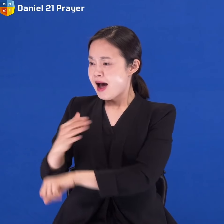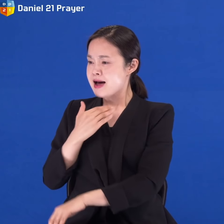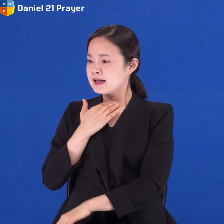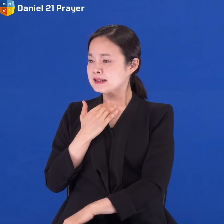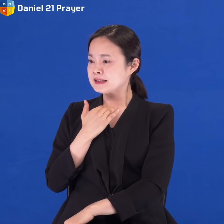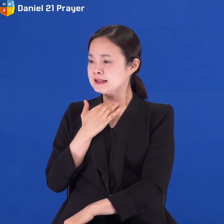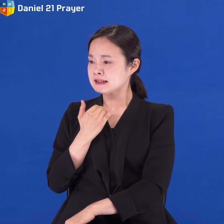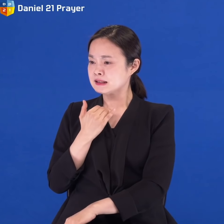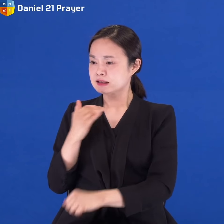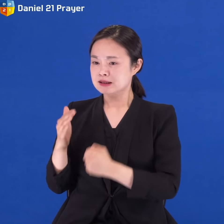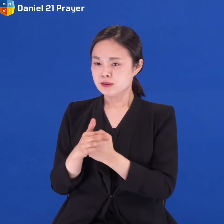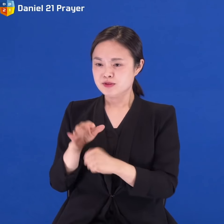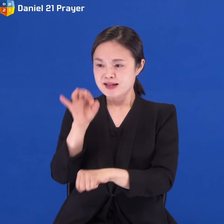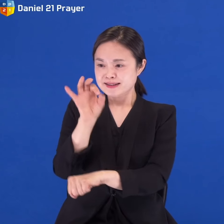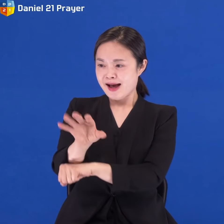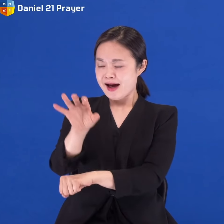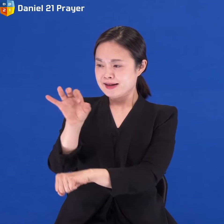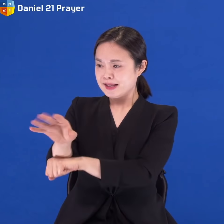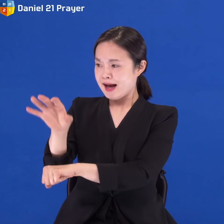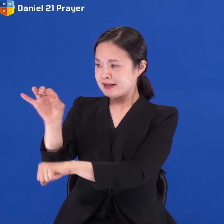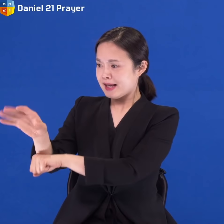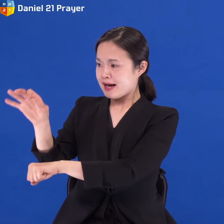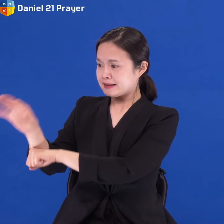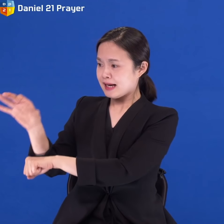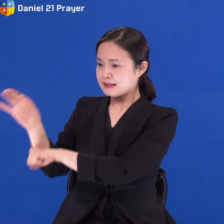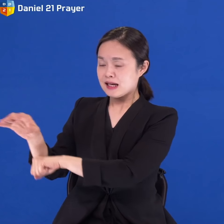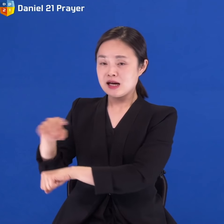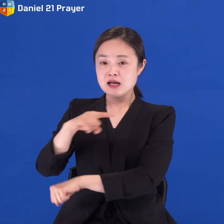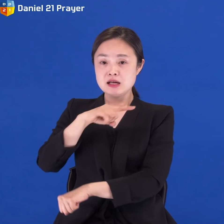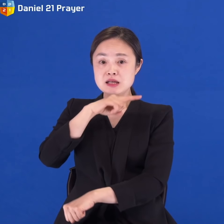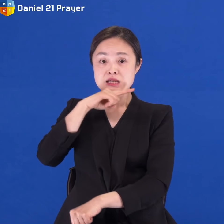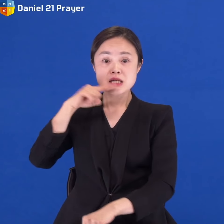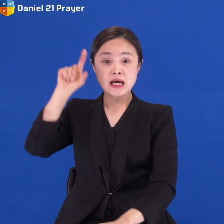수 없습니다, 하는 데까지 써야지만이